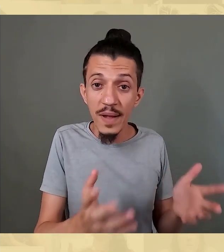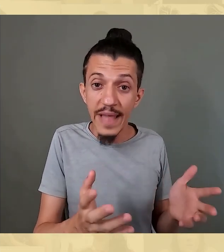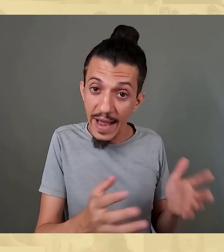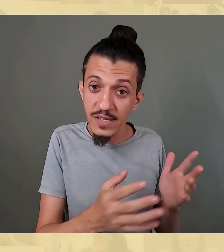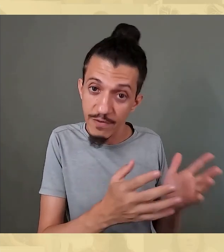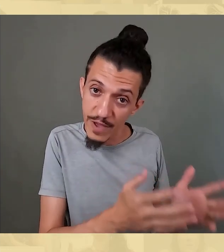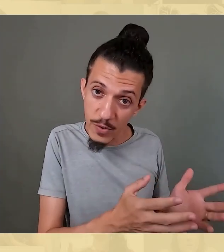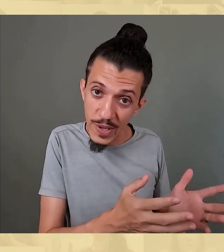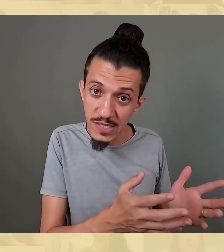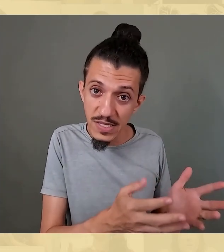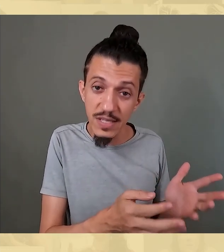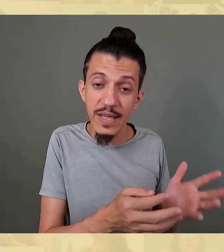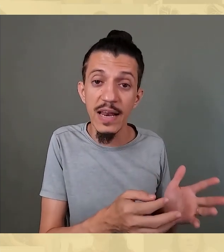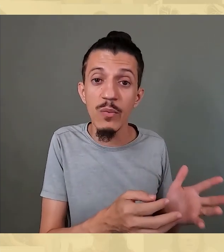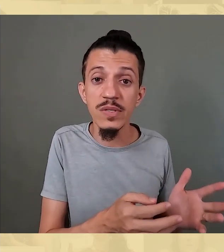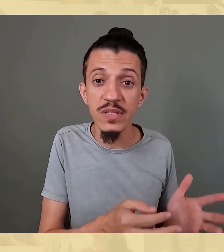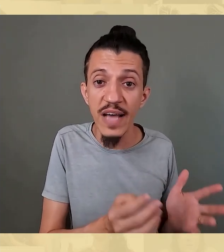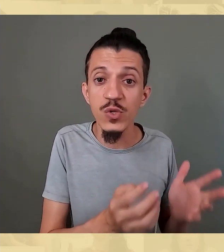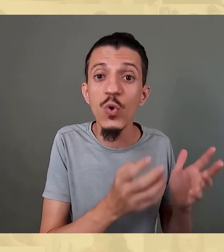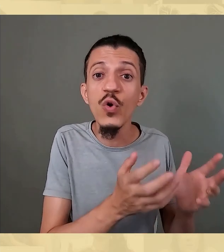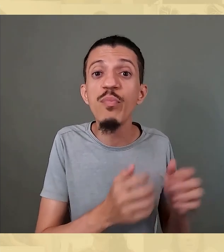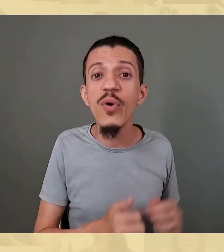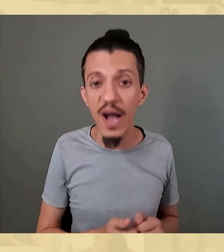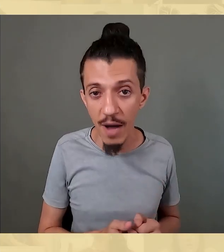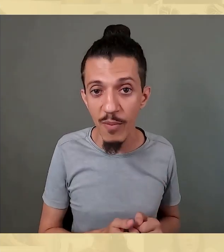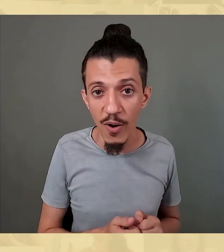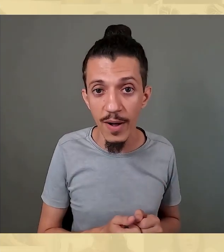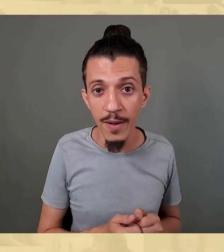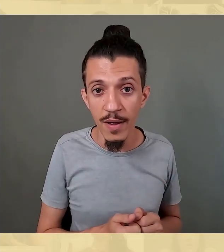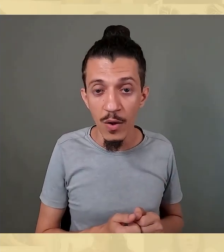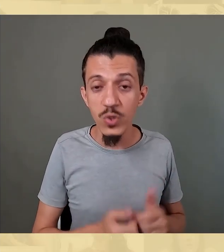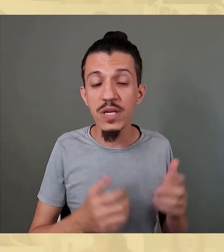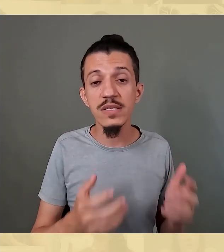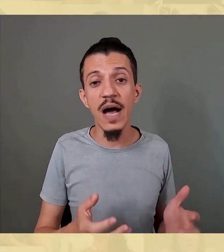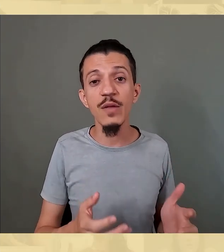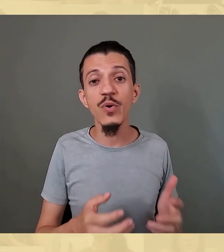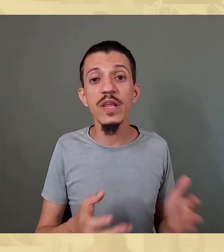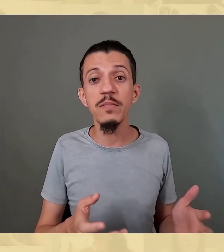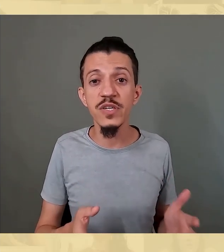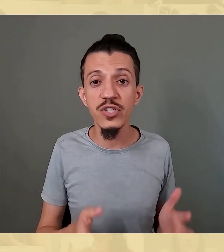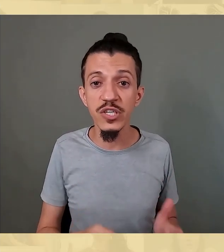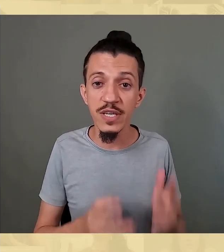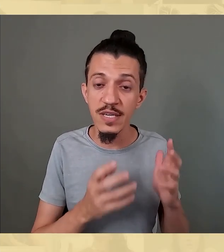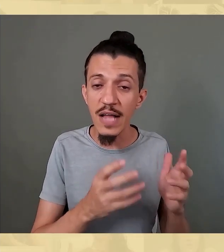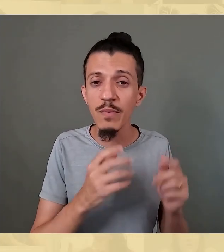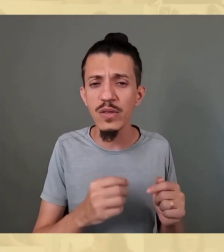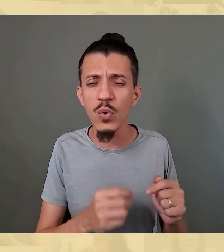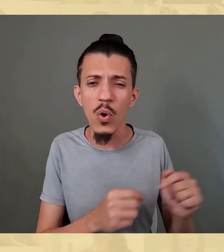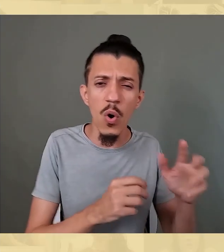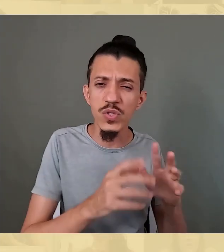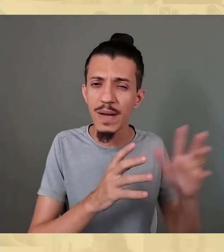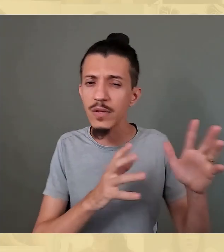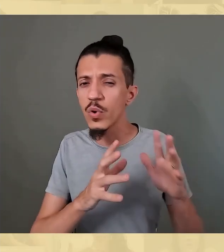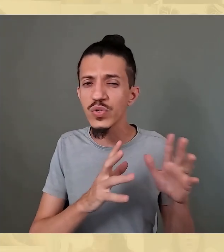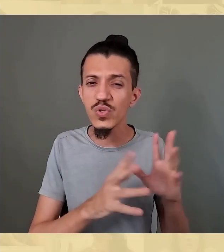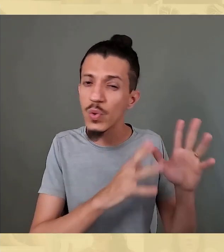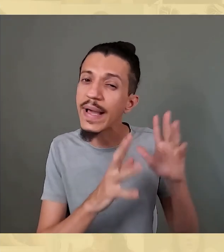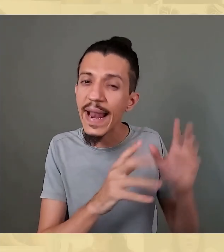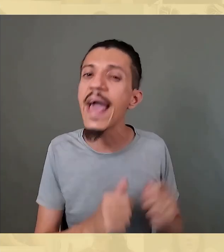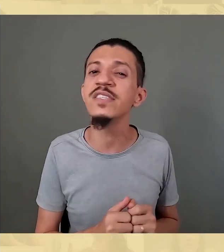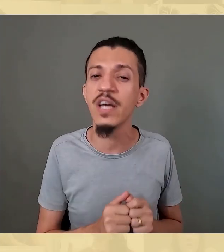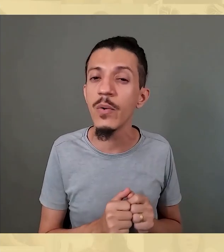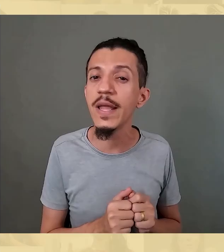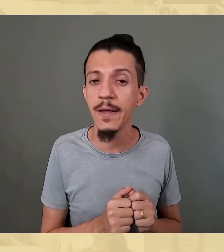Uma delas já foi reconhecida, que é a língua de sinais Urubu-Kaapor, utilizado por tribos indígenas lá do Mato Grosso do Sul,